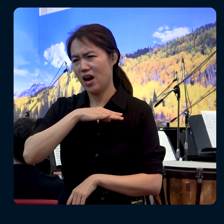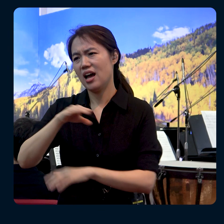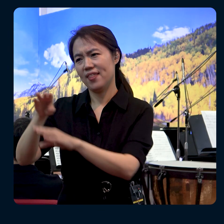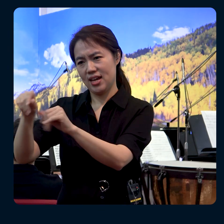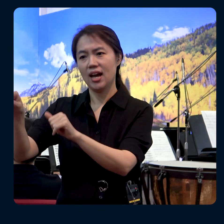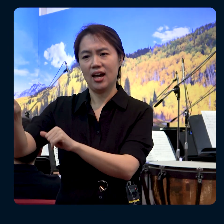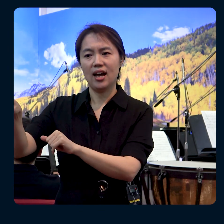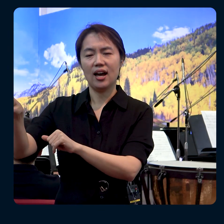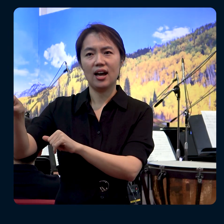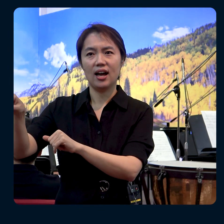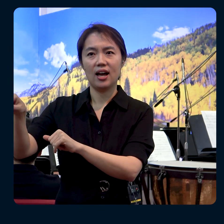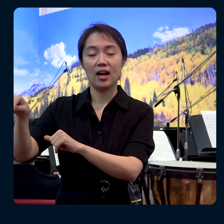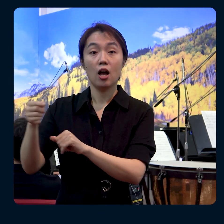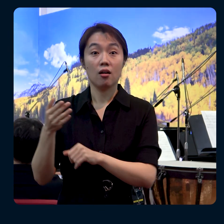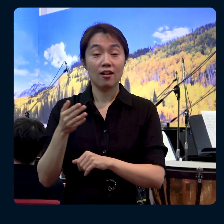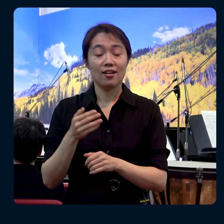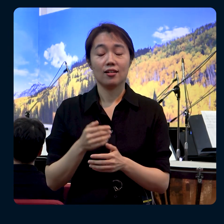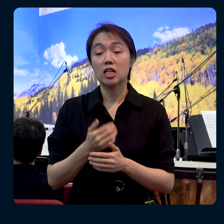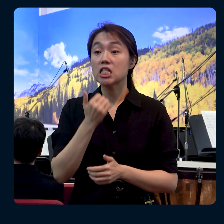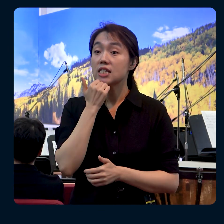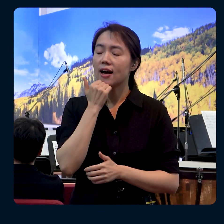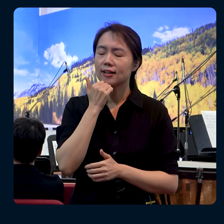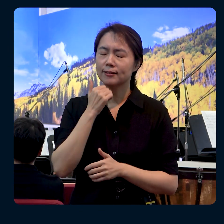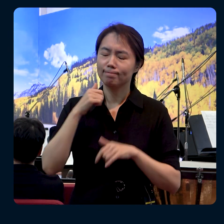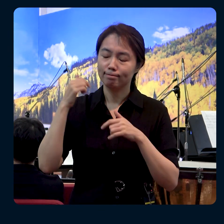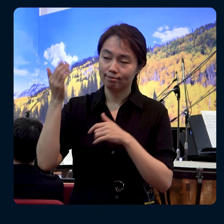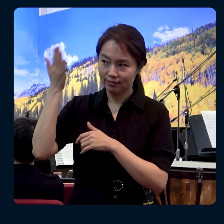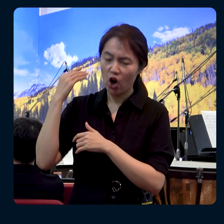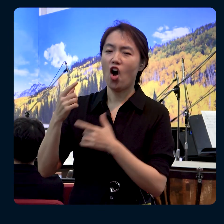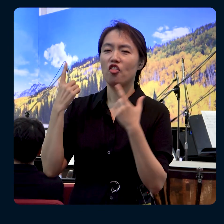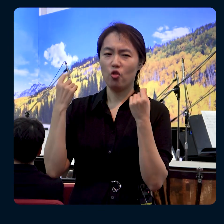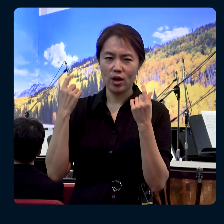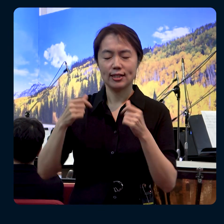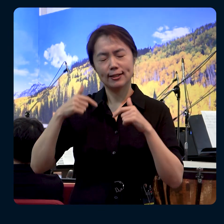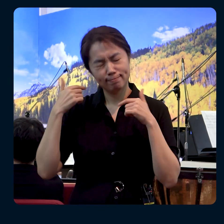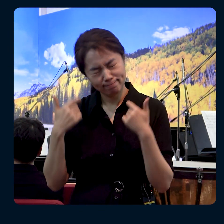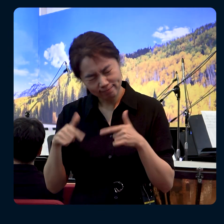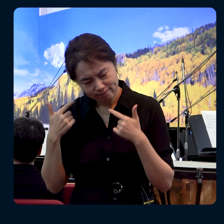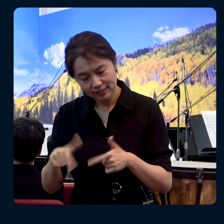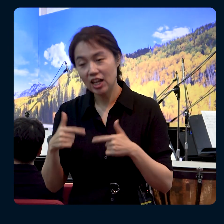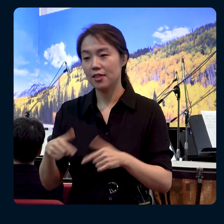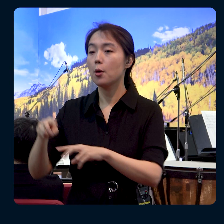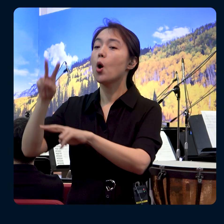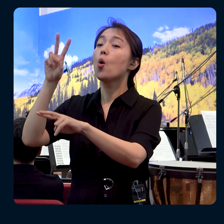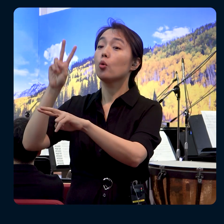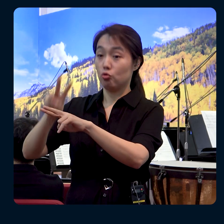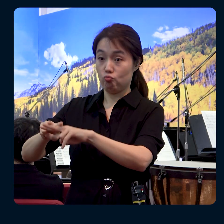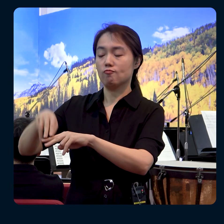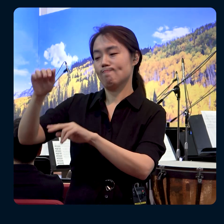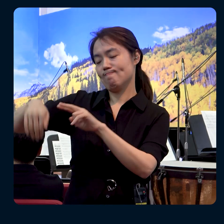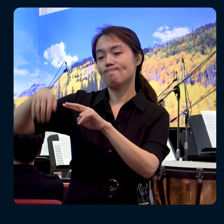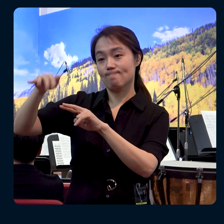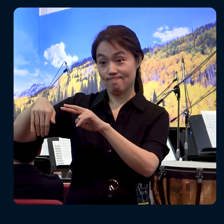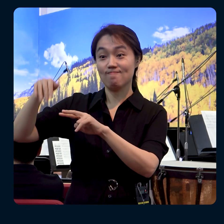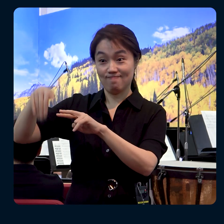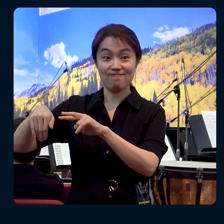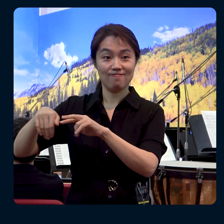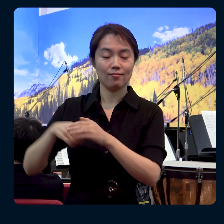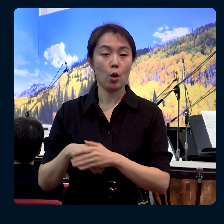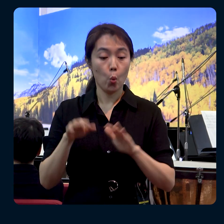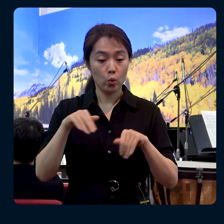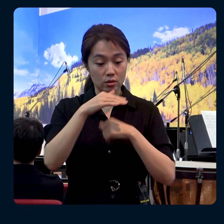그는요, 늘 하던 대로 뭐 했겠어요? 우물을 팠죠. 예. 그런데 성경에 보니까 거기까지만 나와